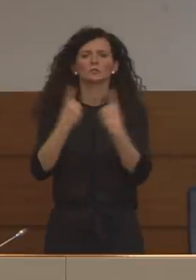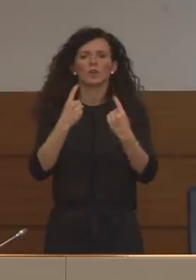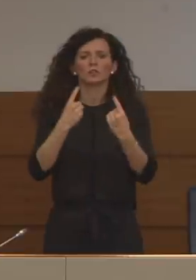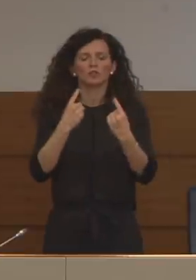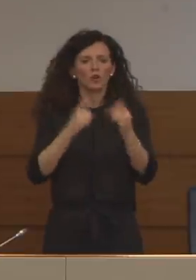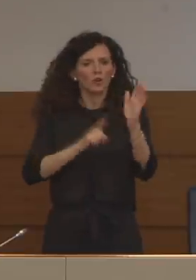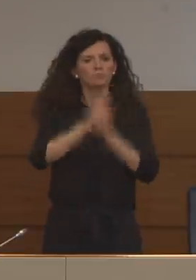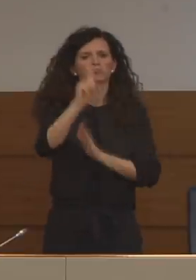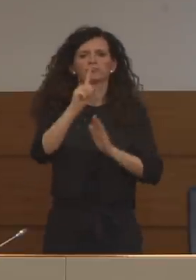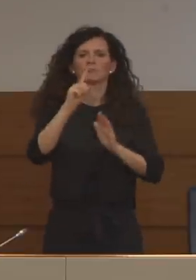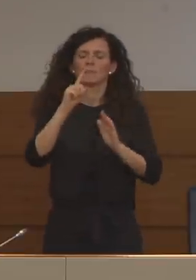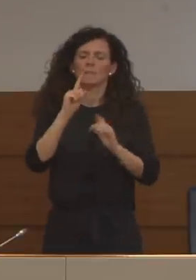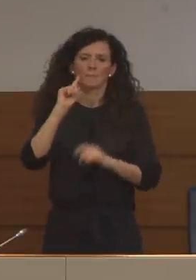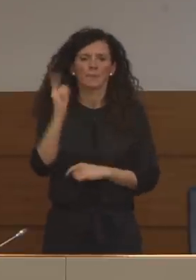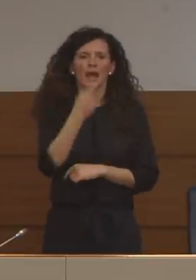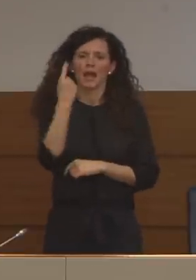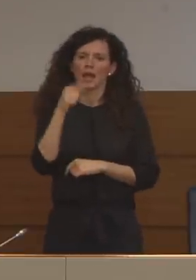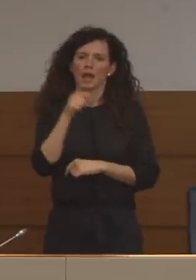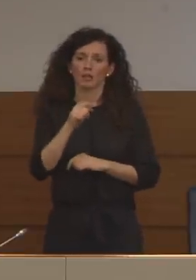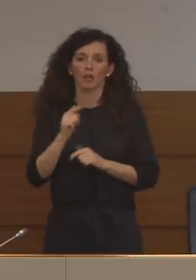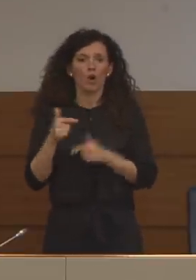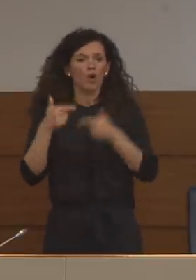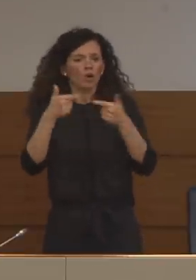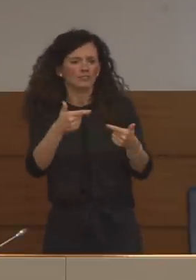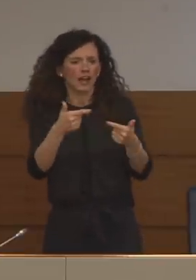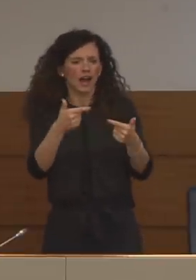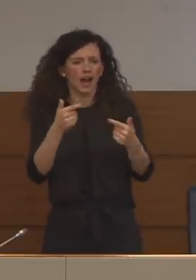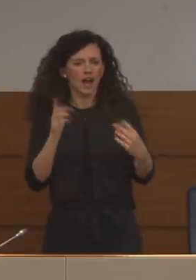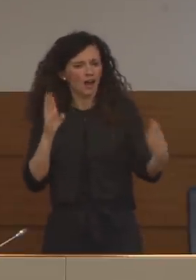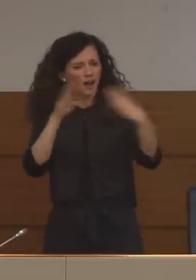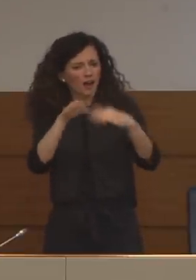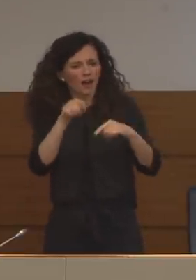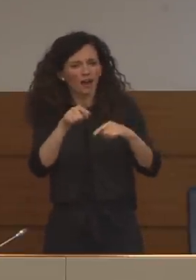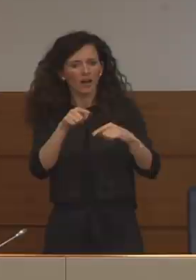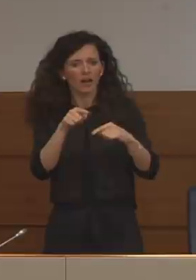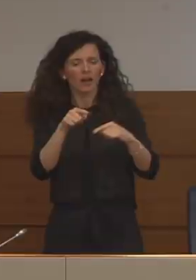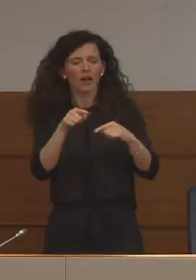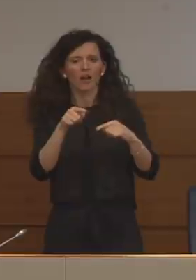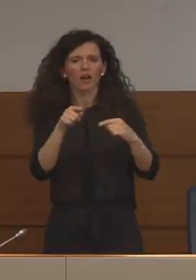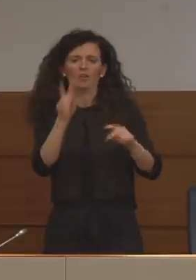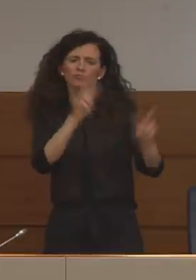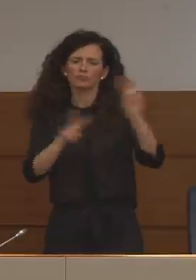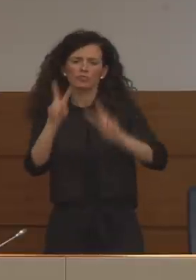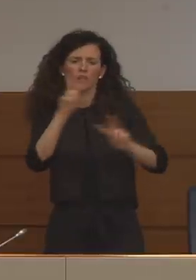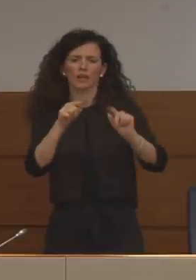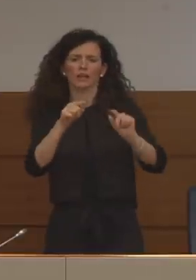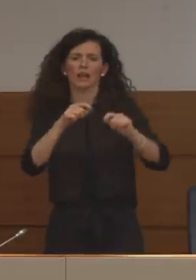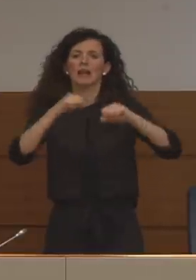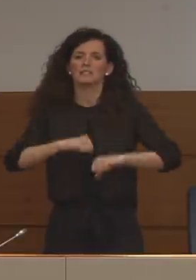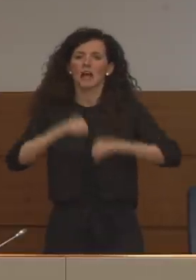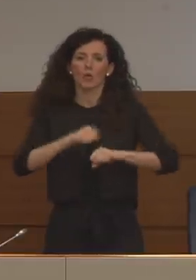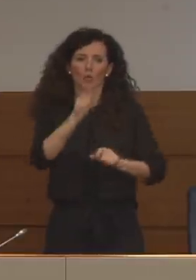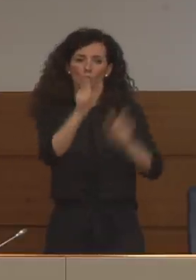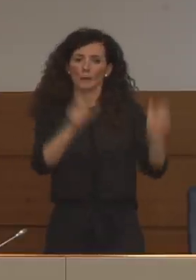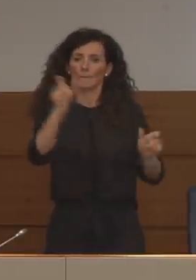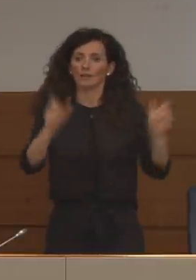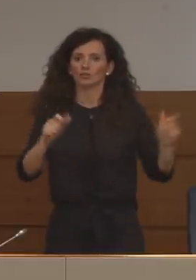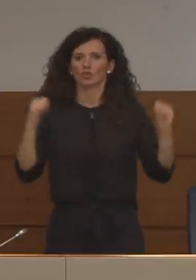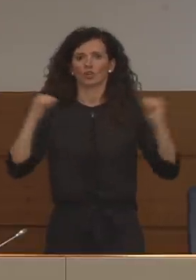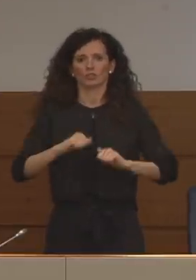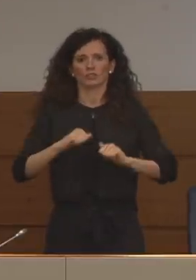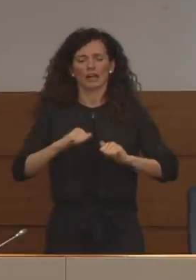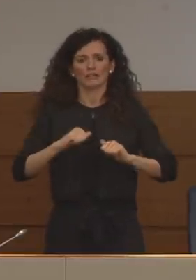e per ridurre l'impatto evidentemente soprattutto per la salute dei cittadini